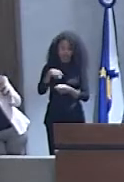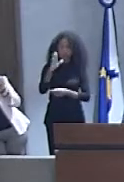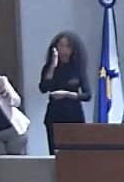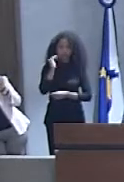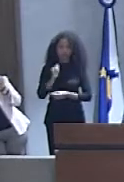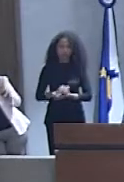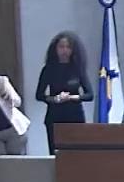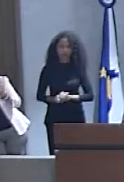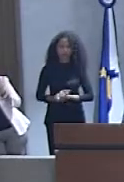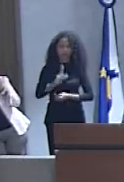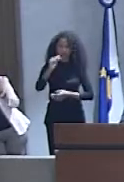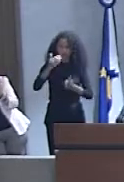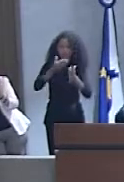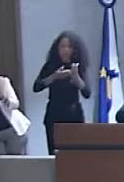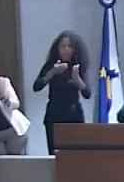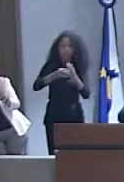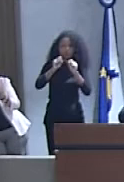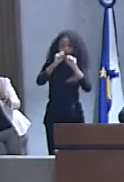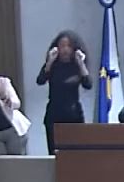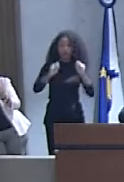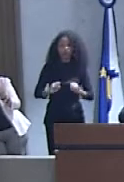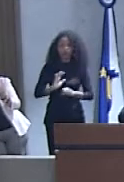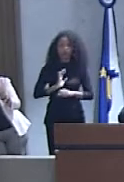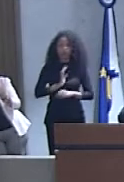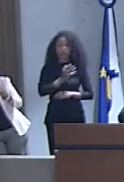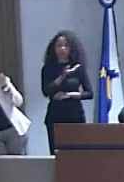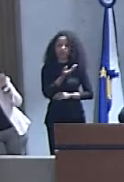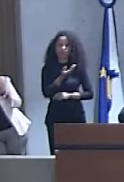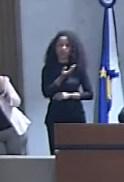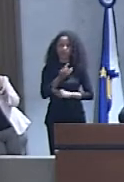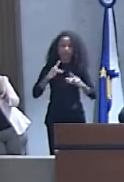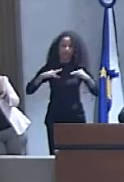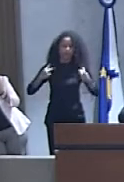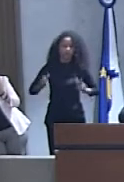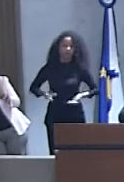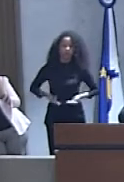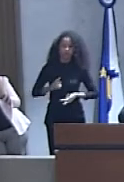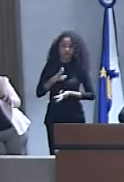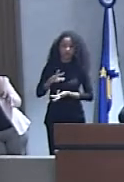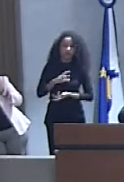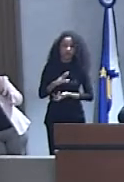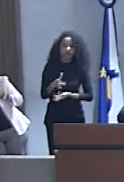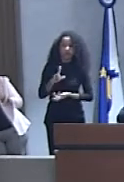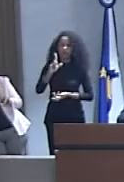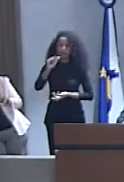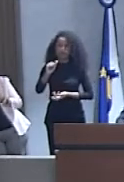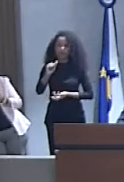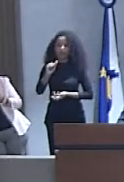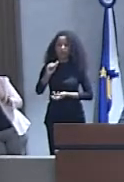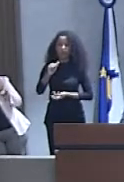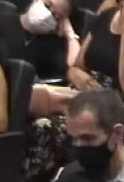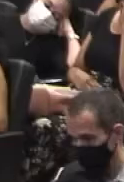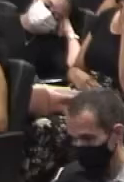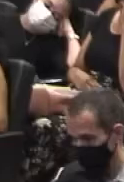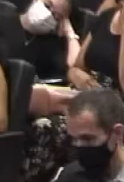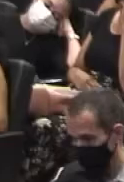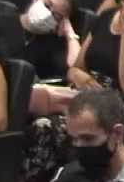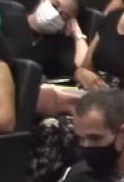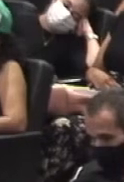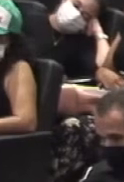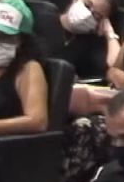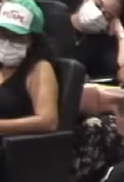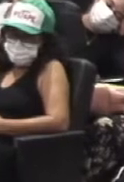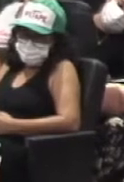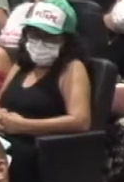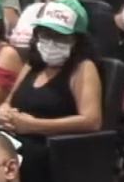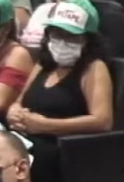trava desumana, desleal. Isso é jogar sujo com a saúde do trabalhador, com a dignidade do